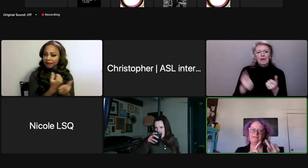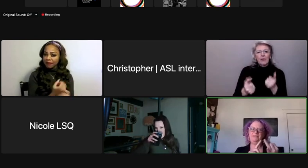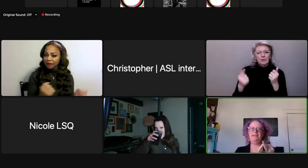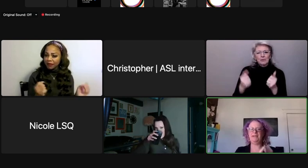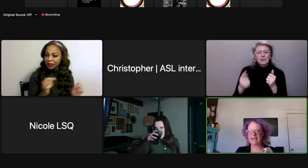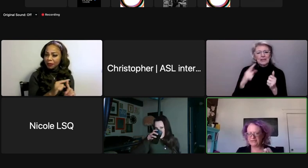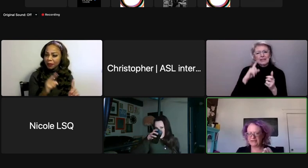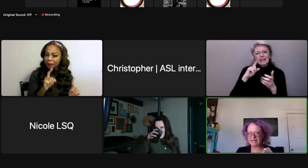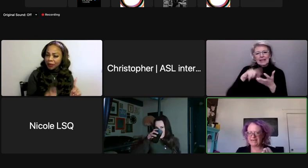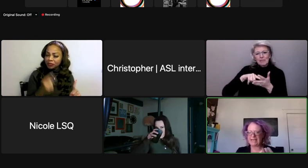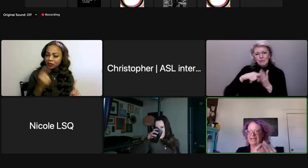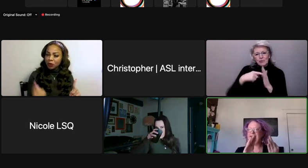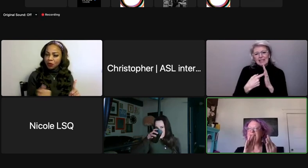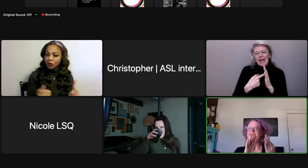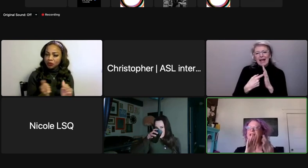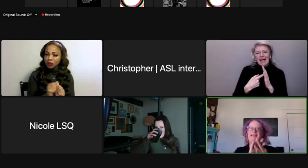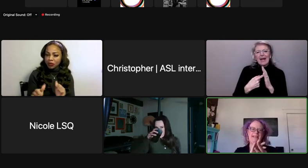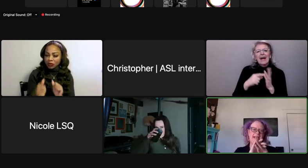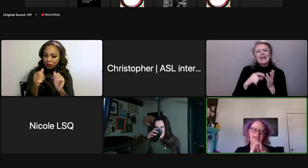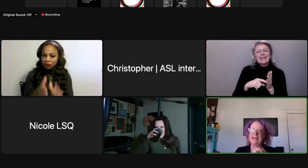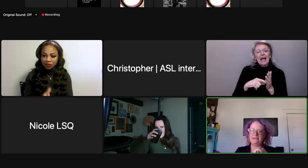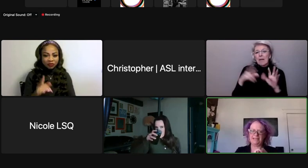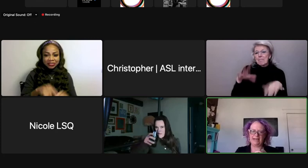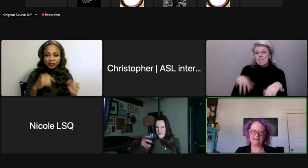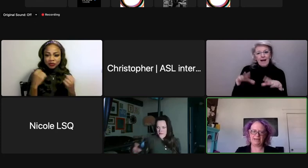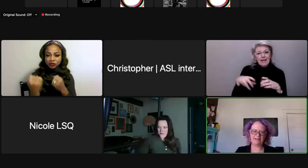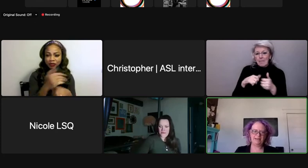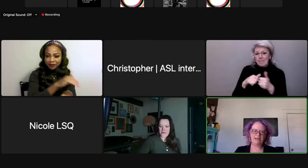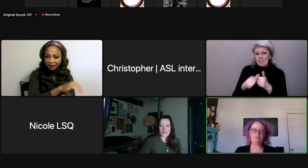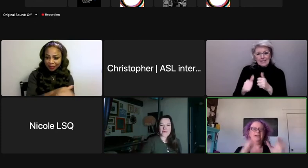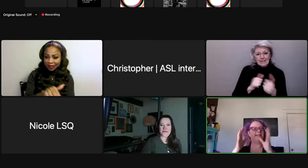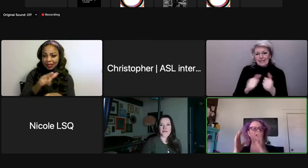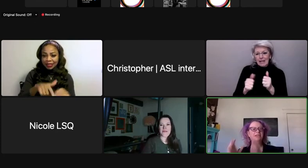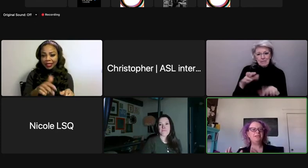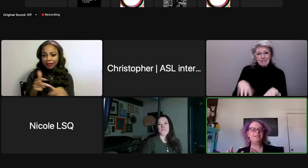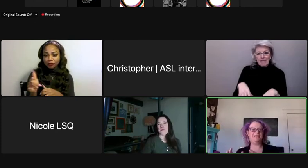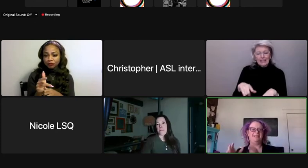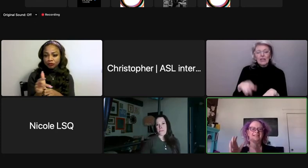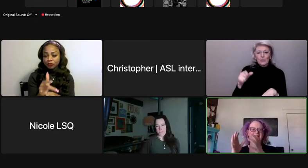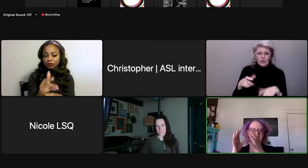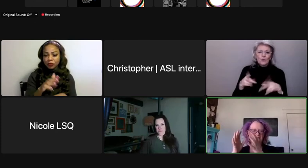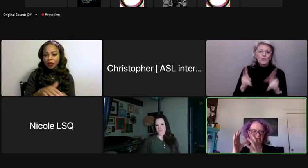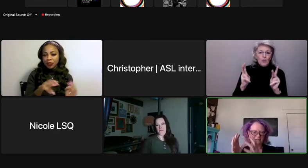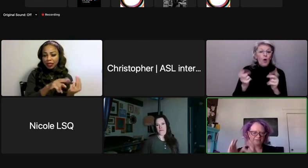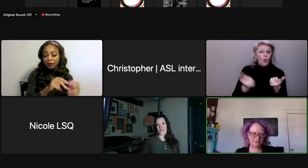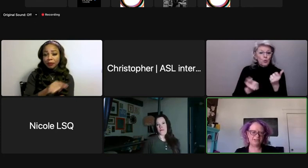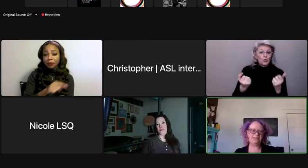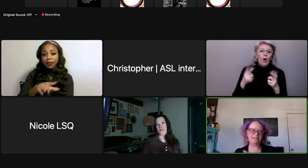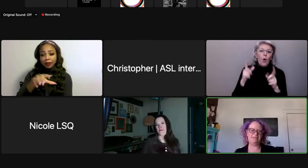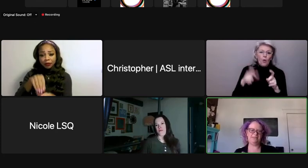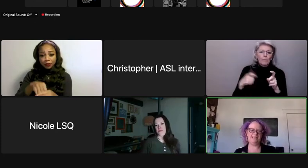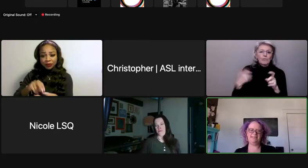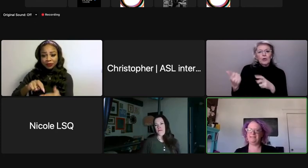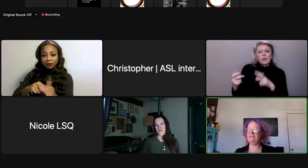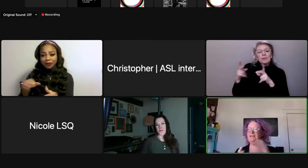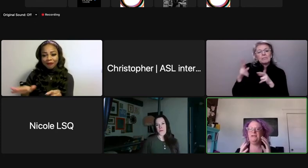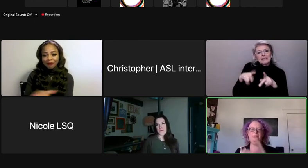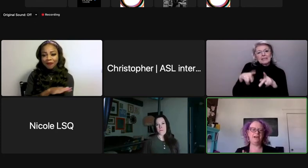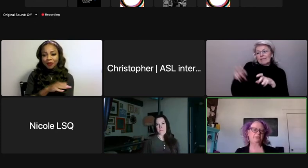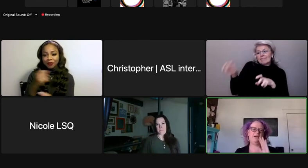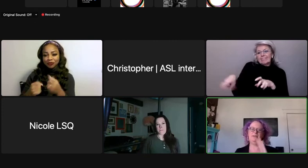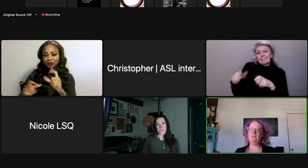débutant ça c'est quand on n pas encore passé ses examens donc oui on a le droit de conduire mais on a besoin de quelqu'un qui nous